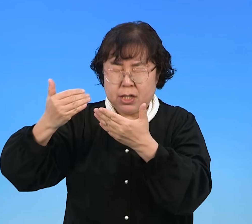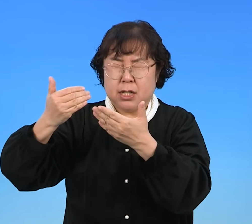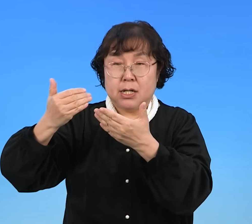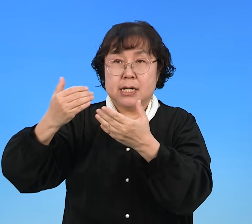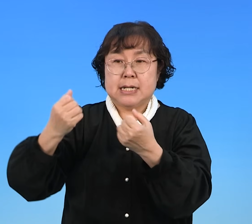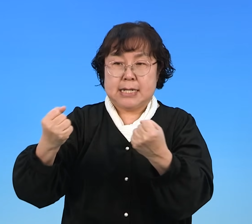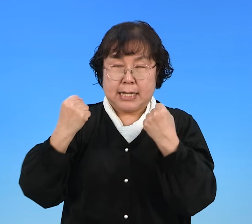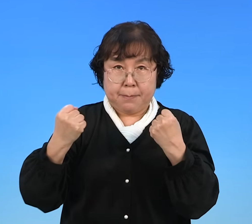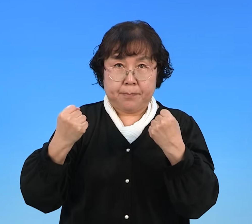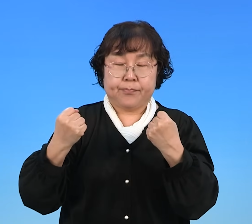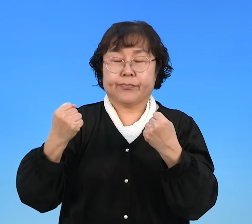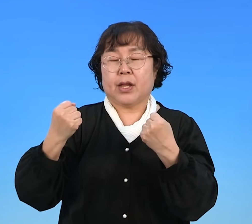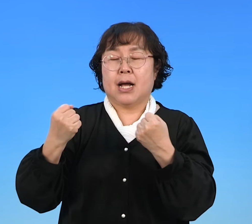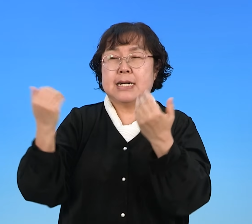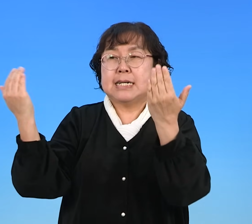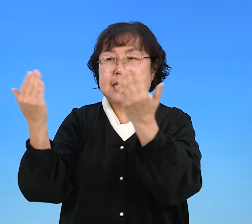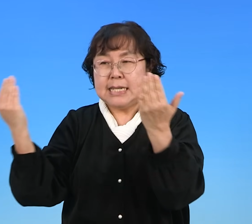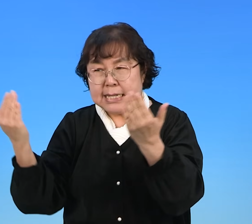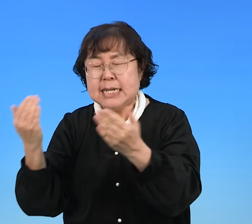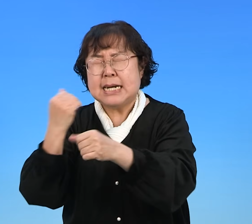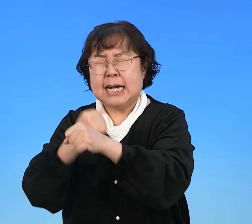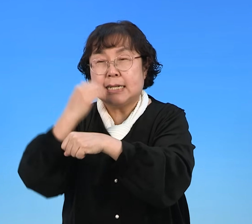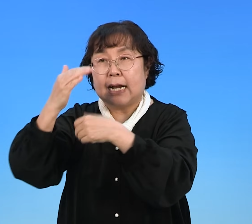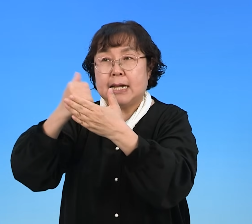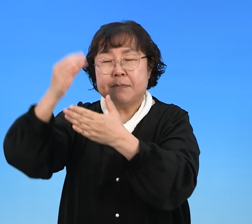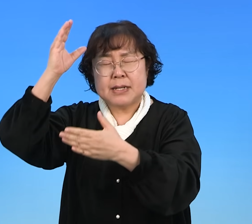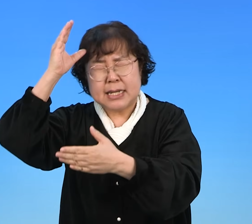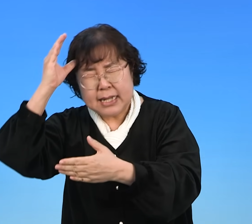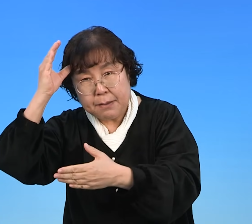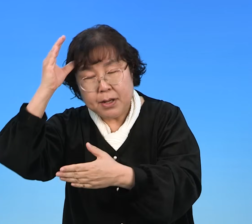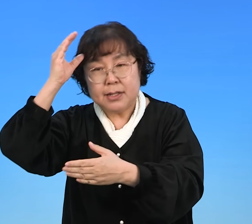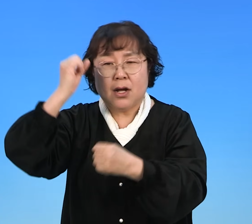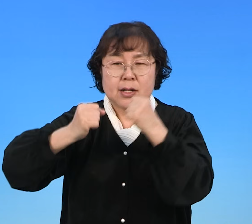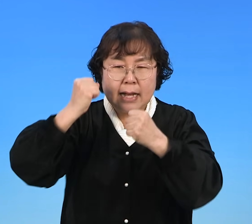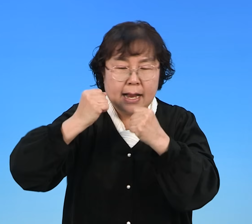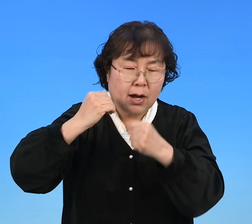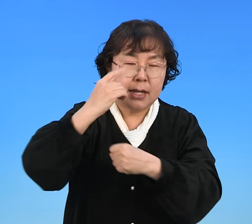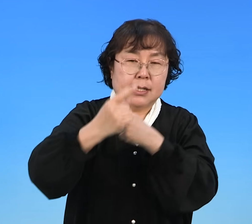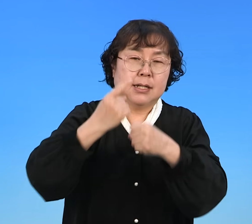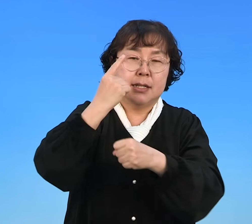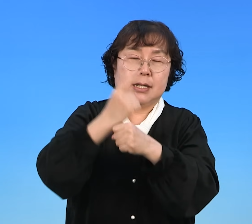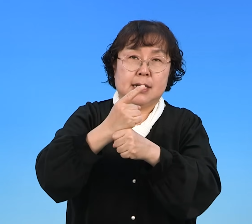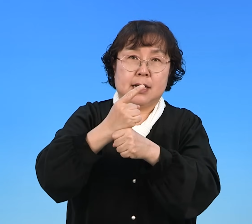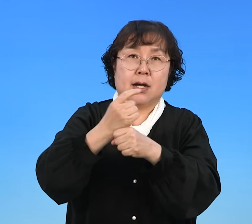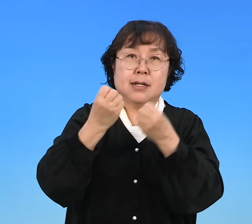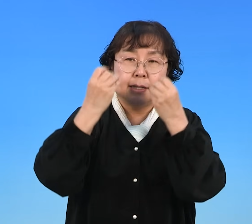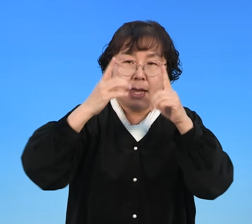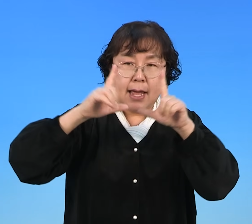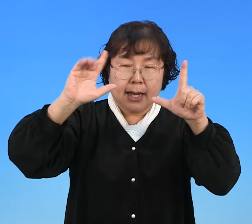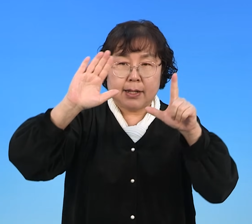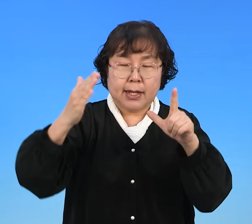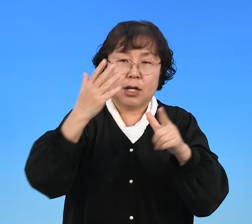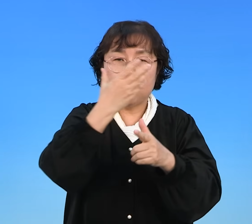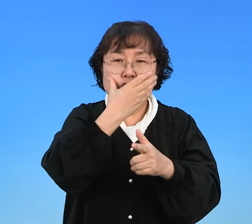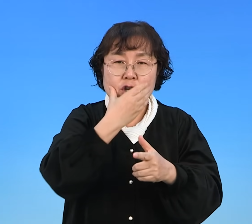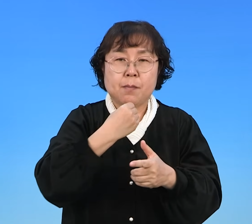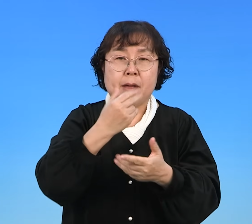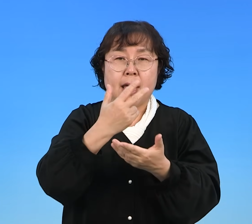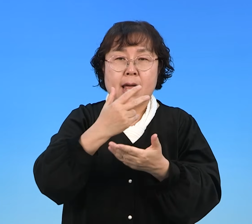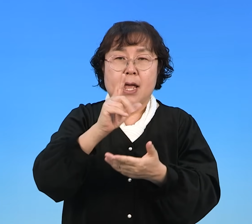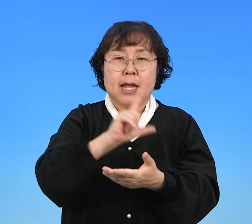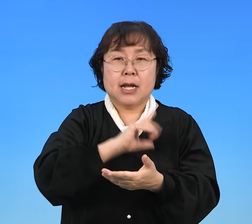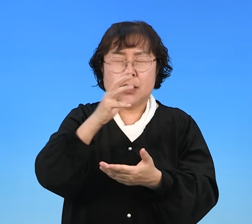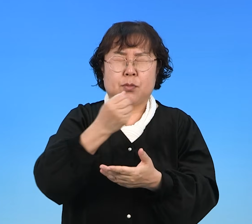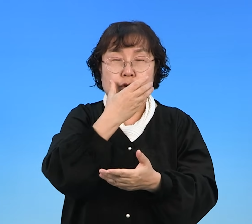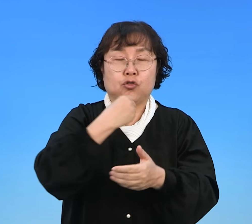일하실 하나님, 그 하나님을 기대하면서 그렇게 달려가는 새로운 한 해가 되기를 주님 이름으로